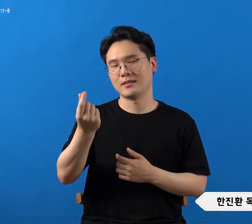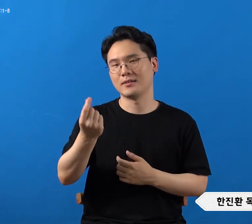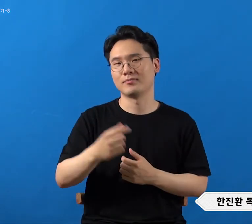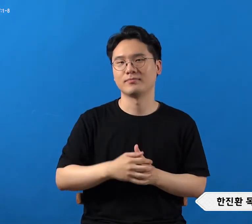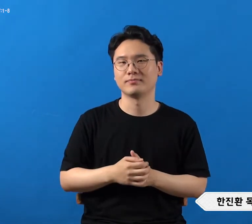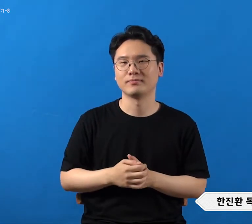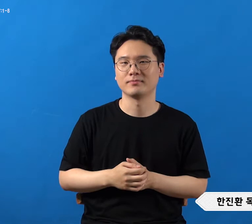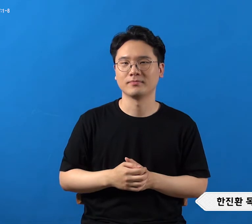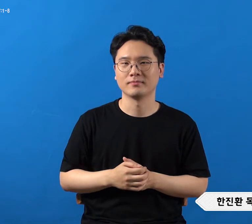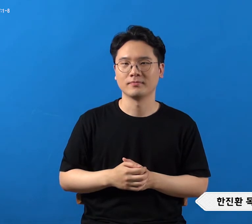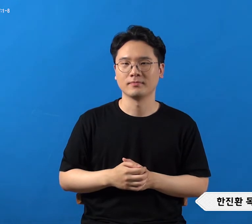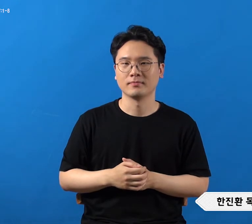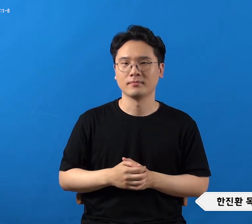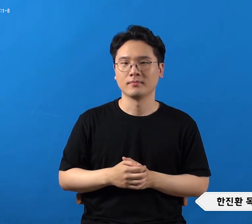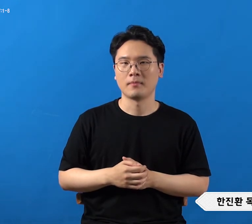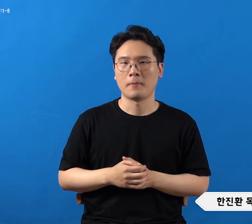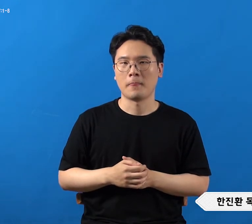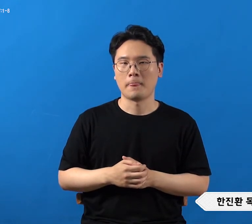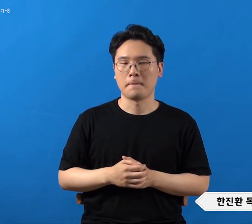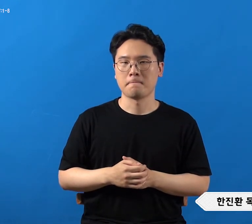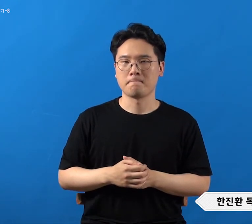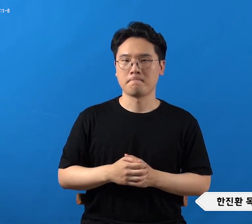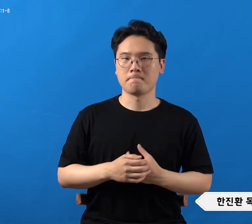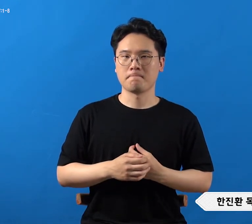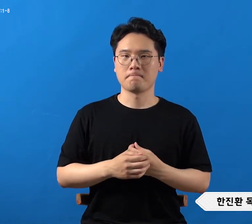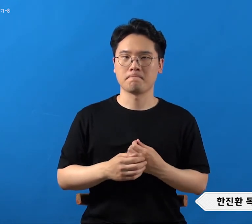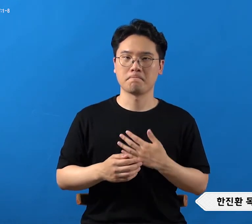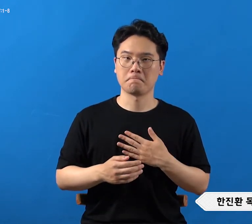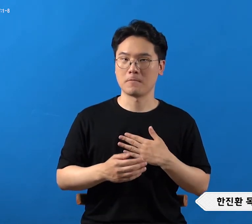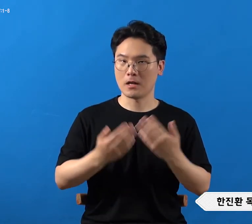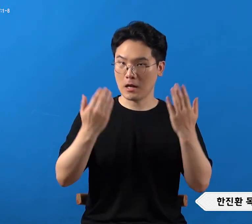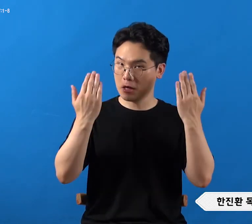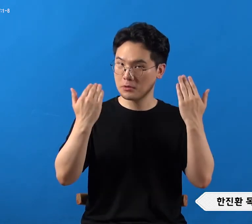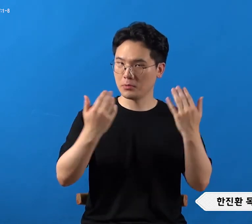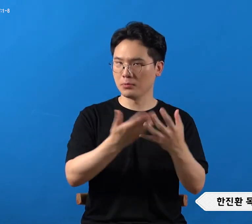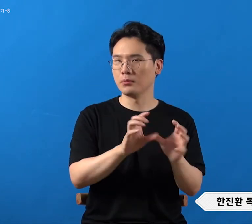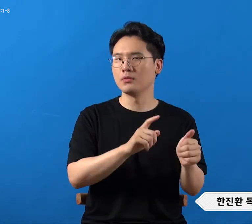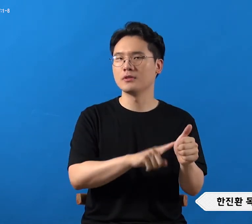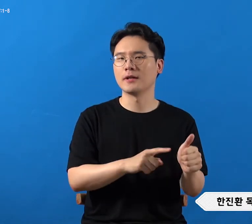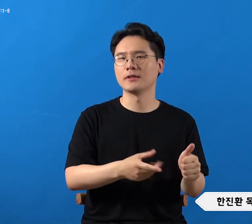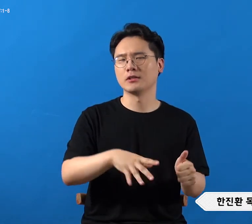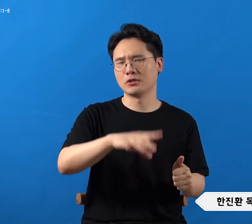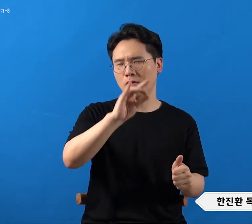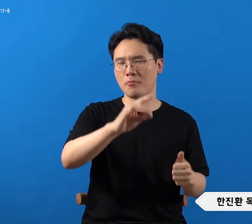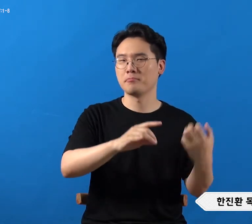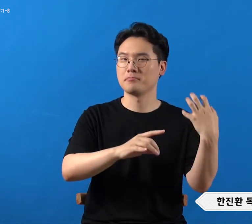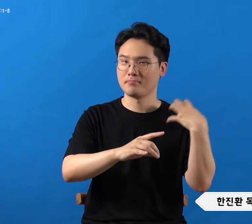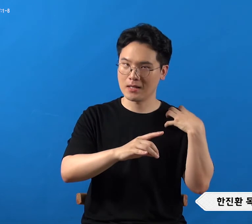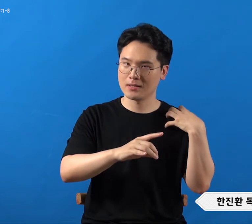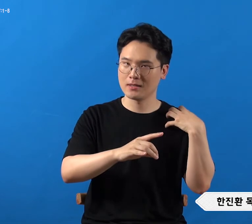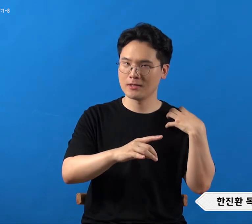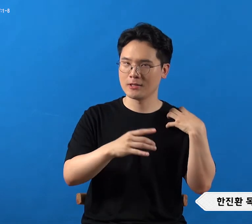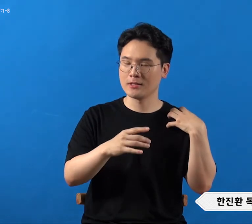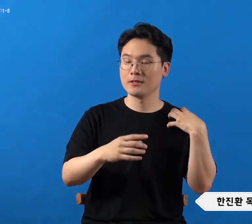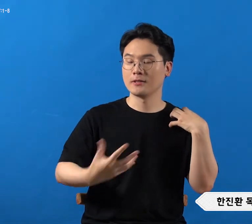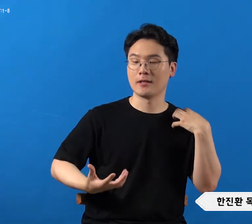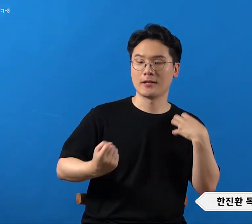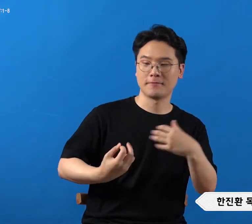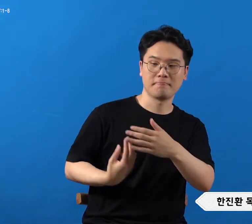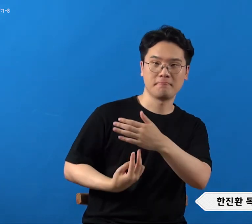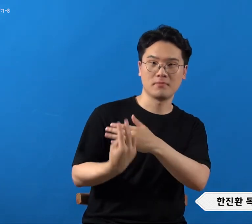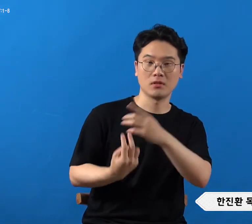제가 이 신학교 얘기 자꾸 나오는데, 원장 취임하면서 가졌던 여러 가지 비전 중에 하나가